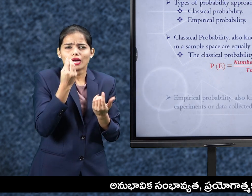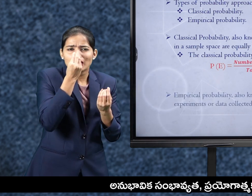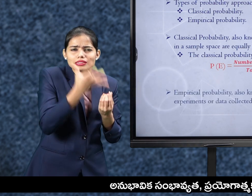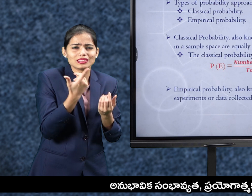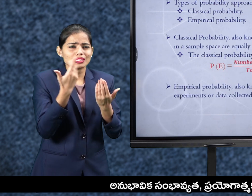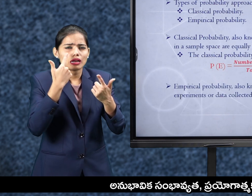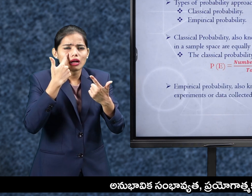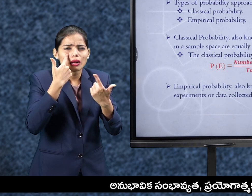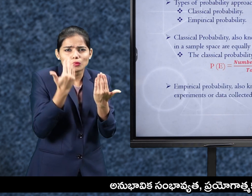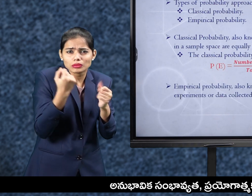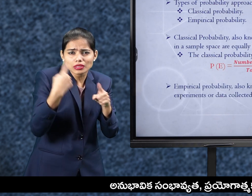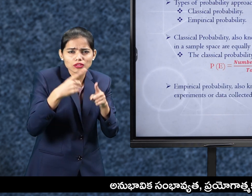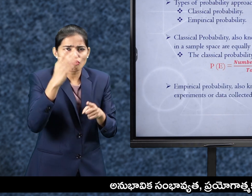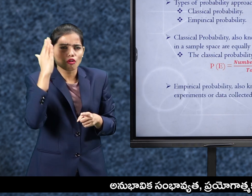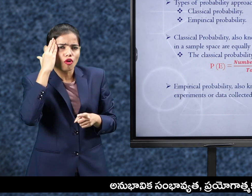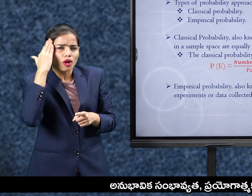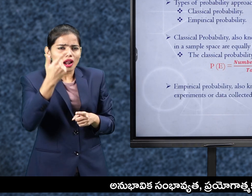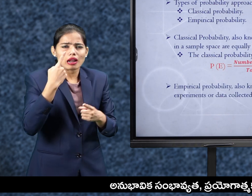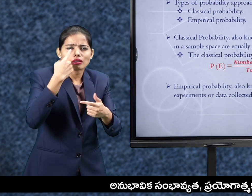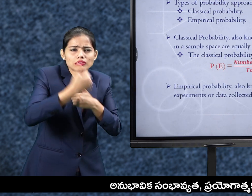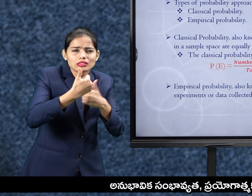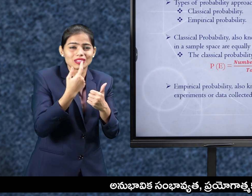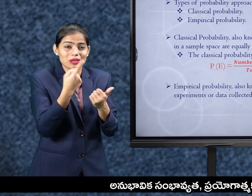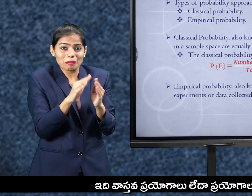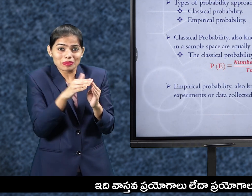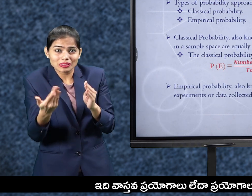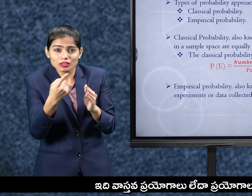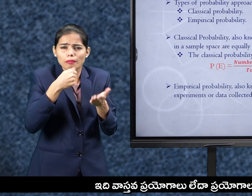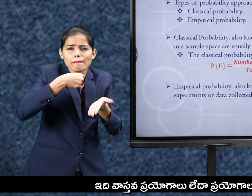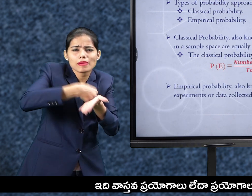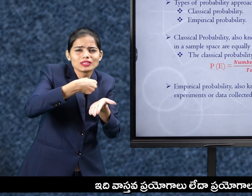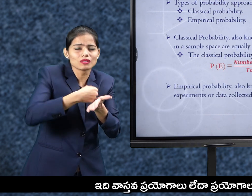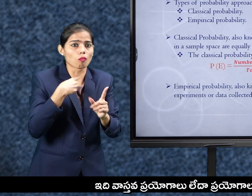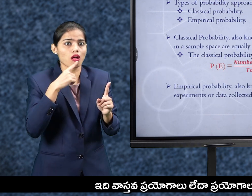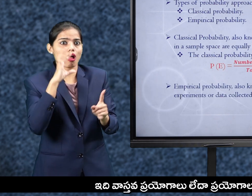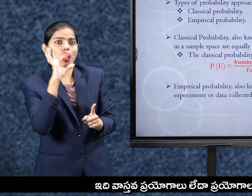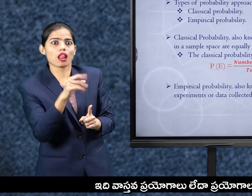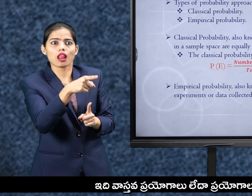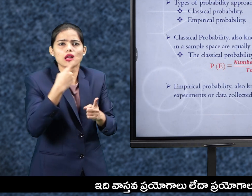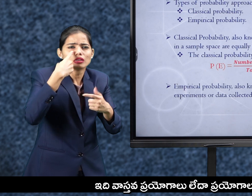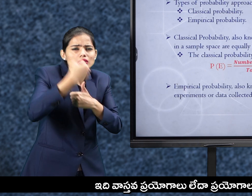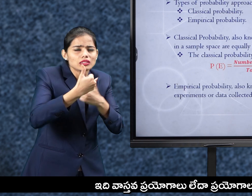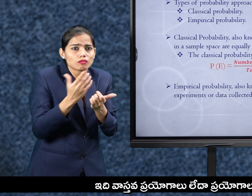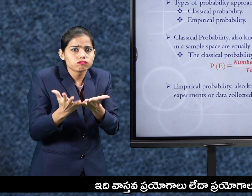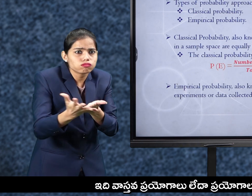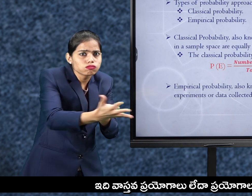అనుభావిక సంభావ్యత ప్రయోగాత్మక విధానం అని కూడా పిలుస్తారు. ఇది వాస్తవ ప్రయోగాలు లేదా వాస్తవ